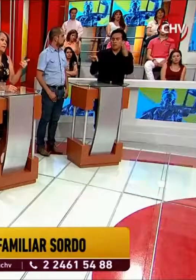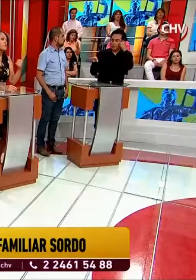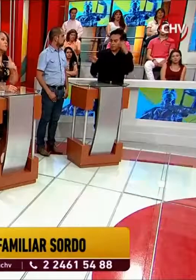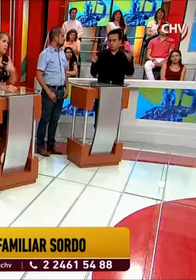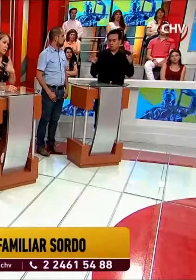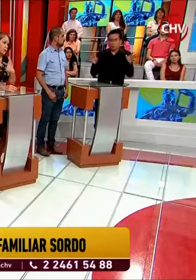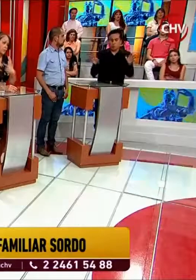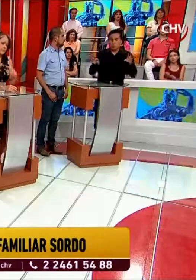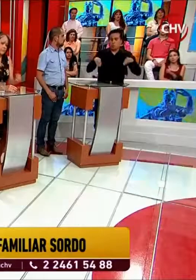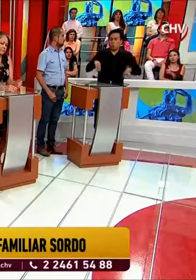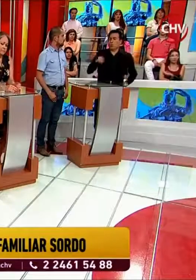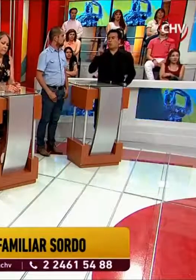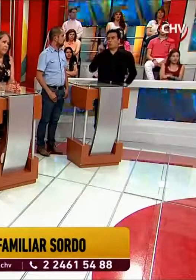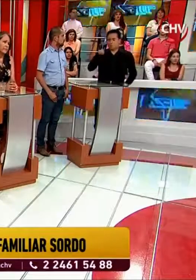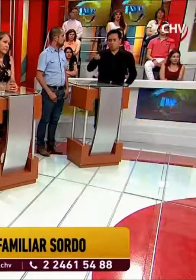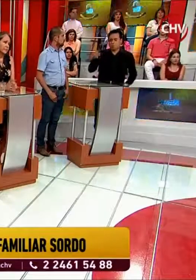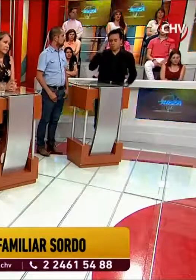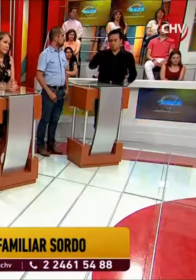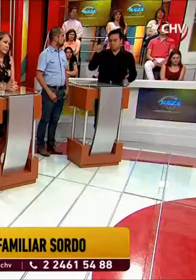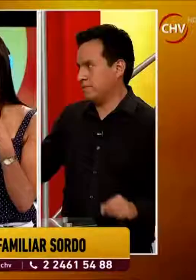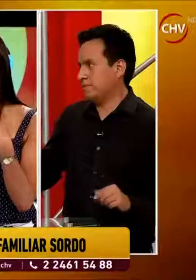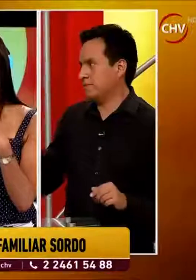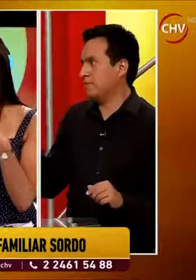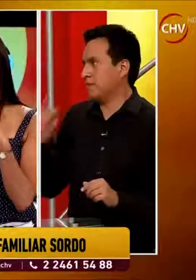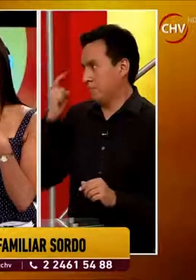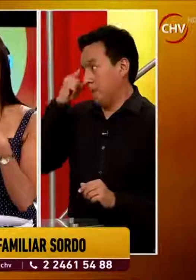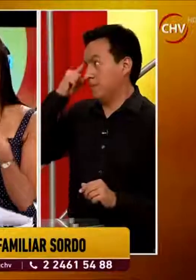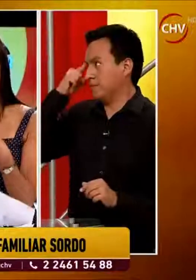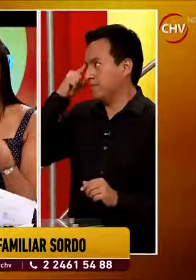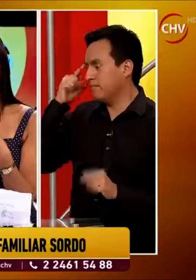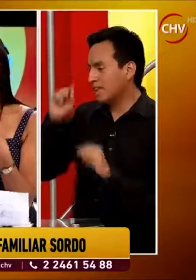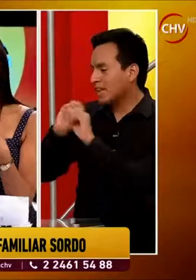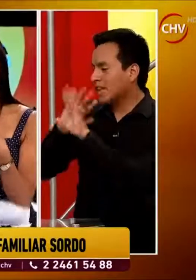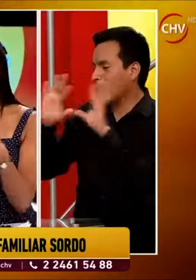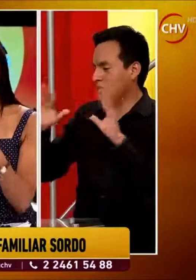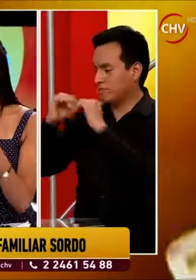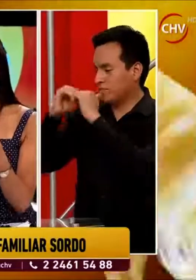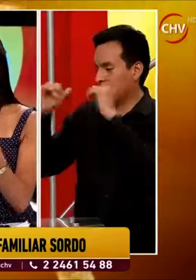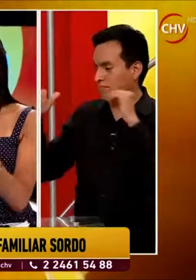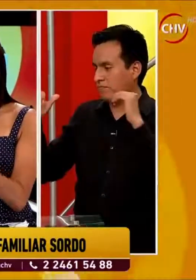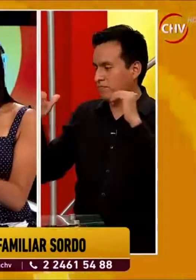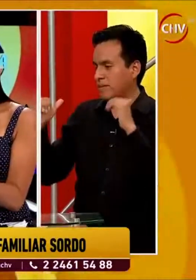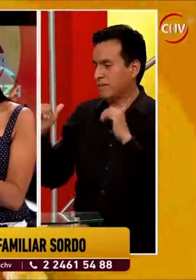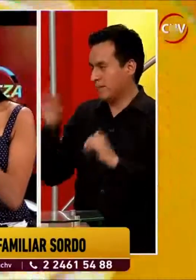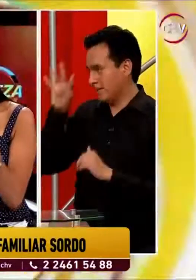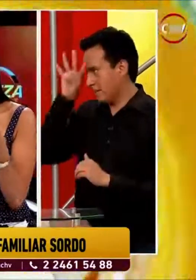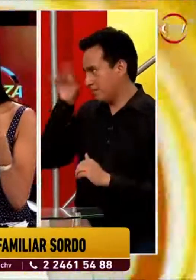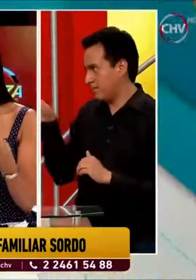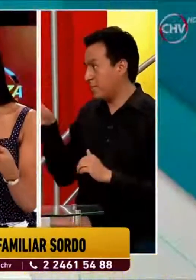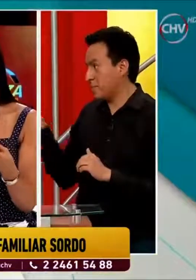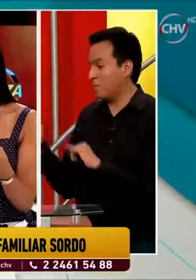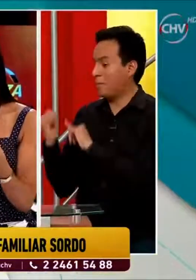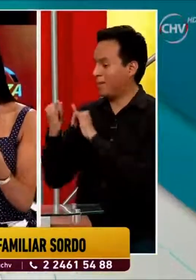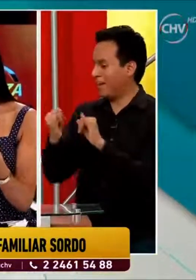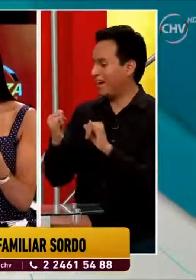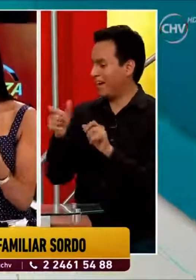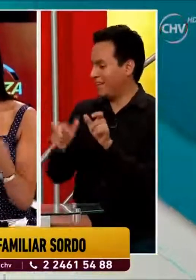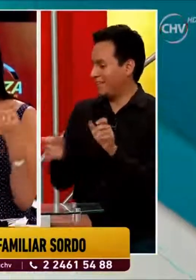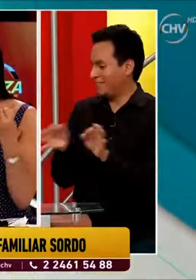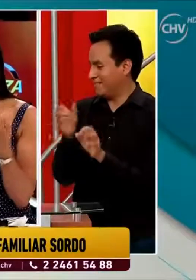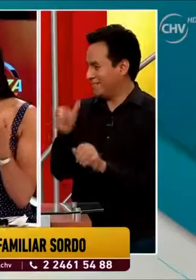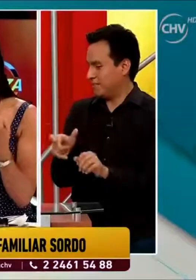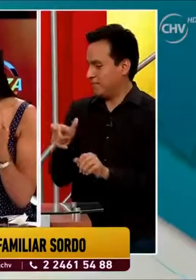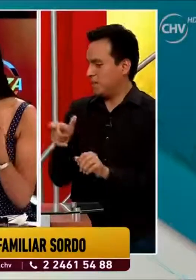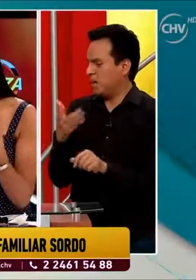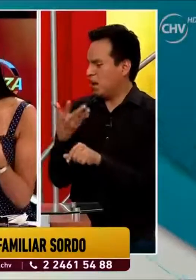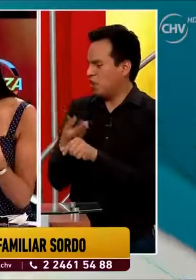robo. Y cree que una de esas tú se la quede. O sea, hay que dilucidar o esclarecerle a Cristian para que le pueda explicar a él en detalle si existen estas